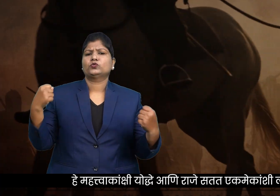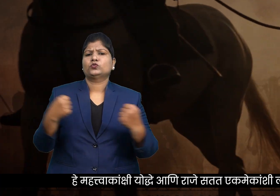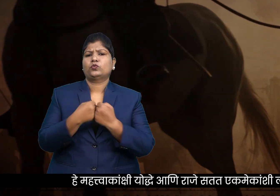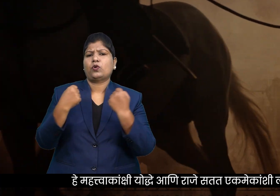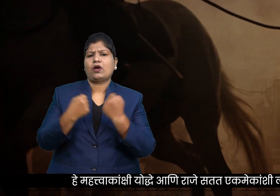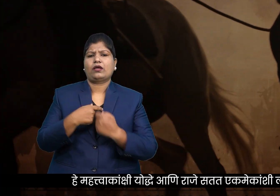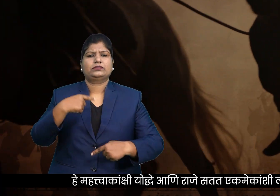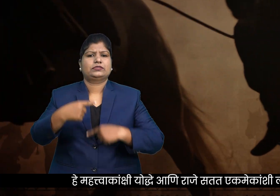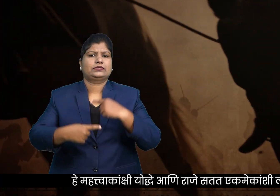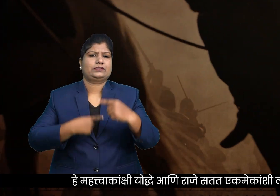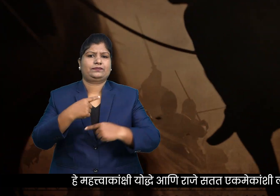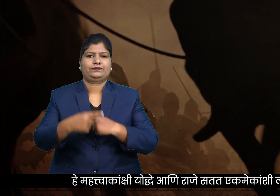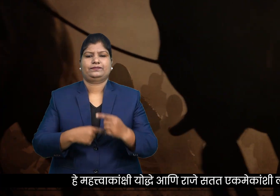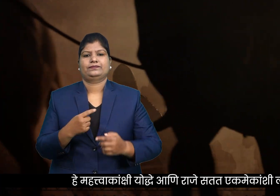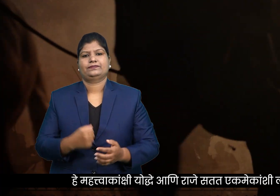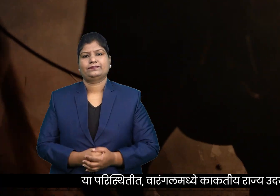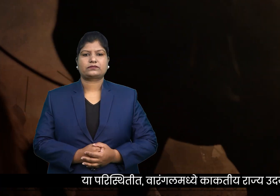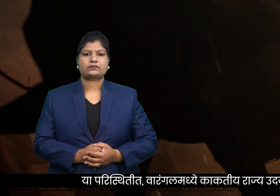राहिले.